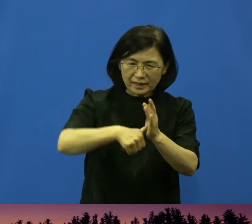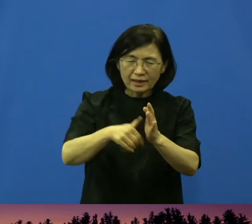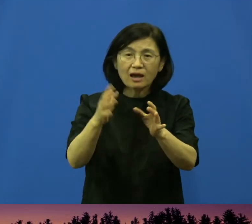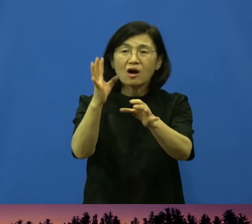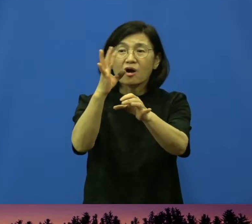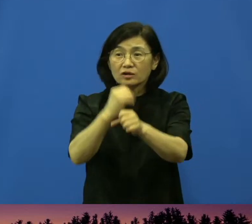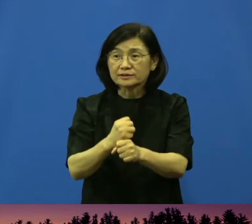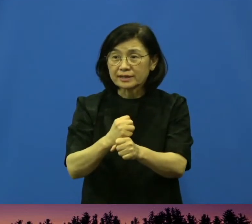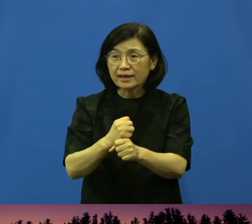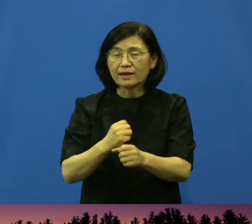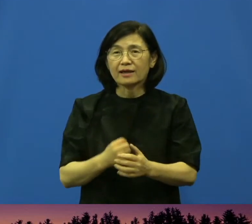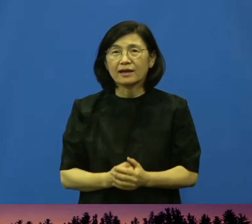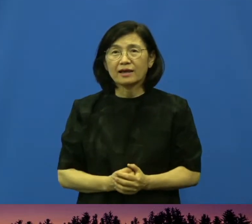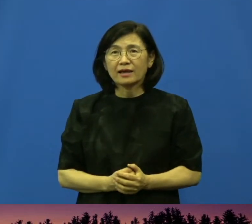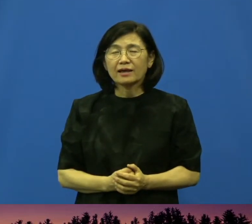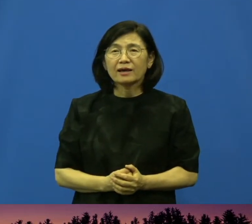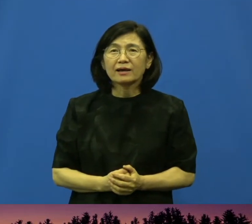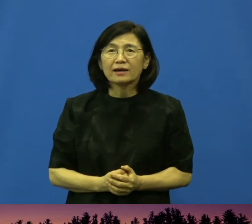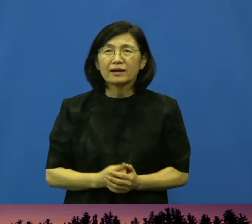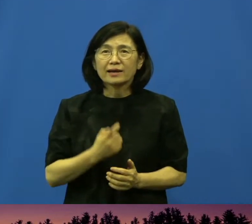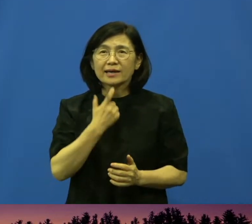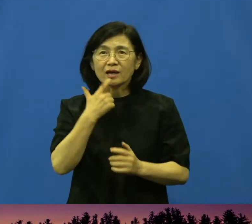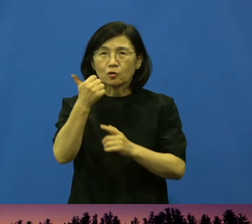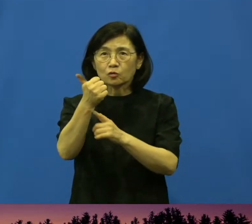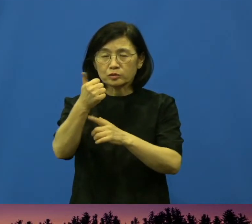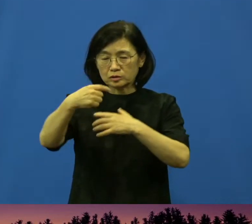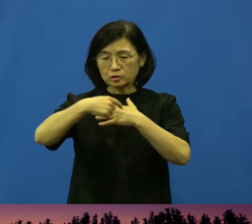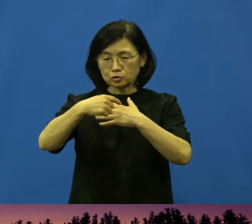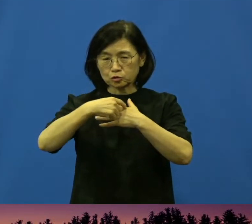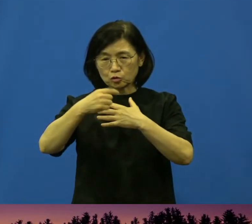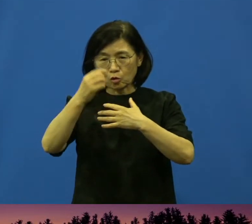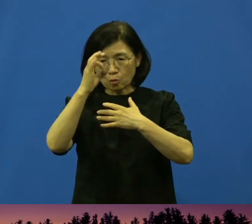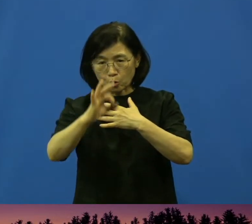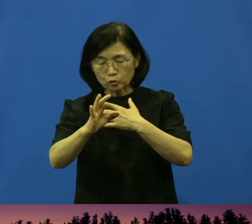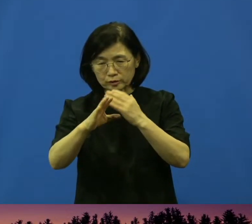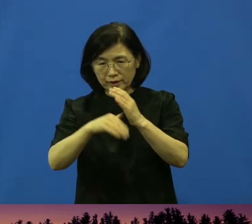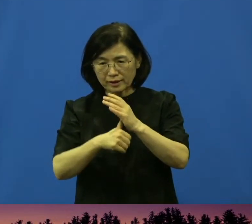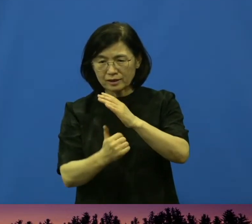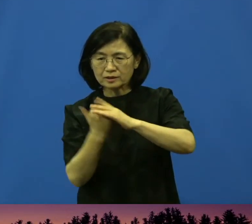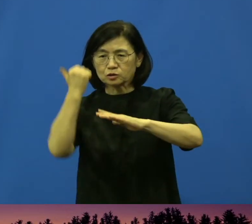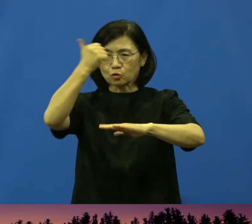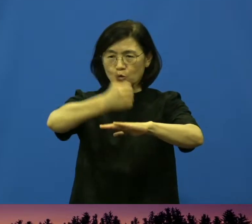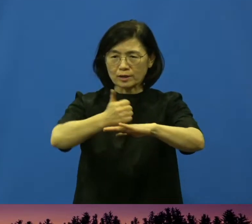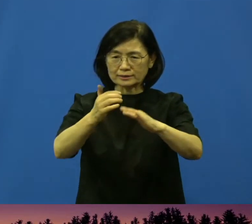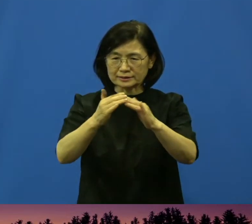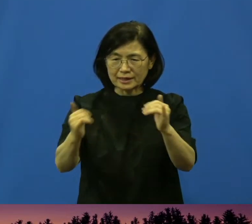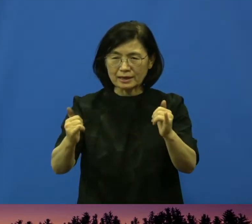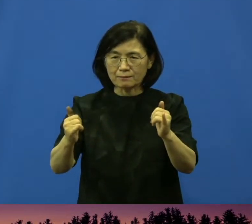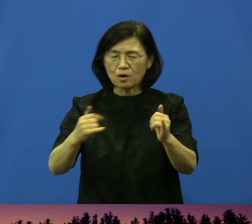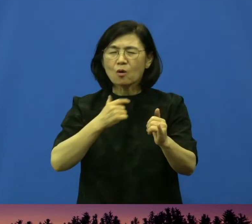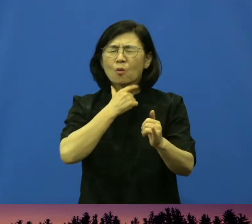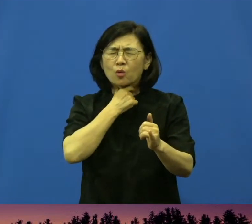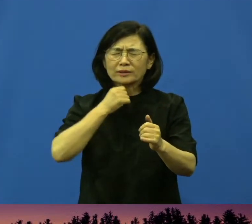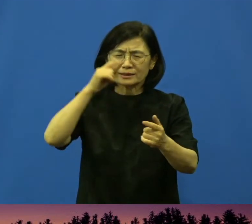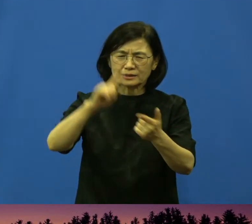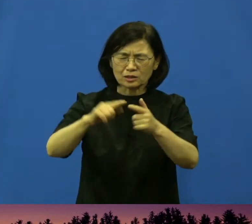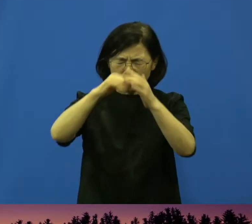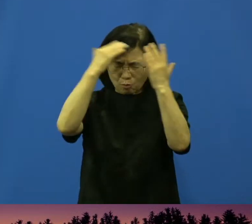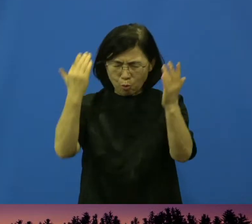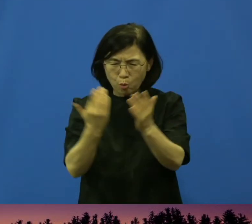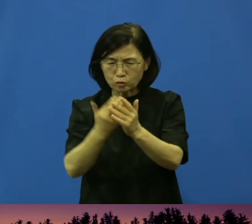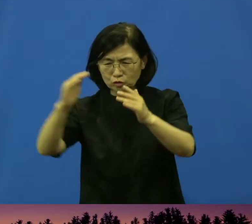여기서 겉으로 보기에는 야곱은 성공한 사람이에요. 아쉬울 게 하나도 없어. 그가 원하던 거 다 이루었어요.